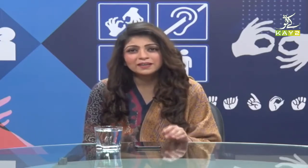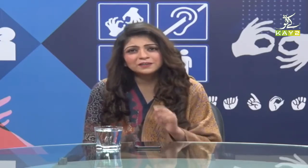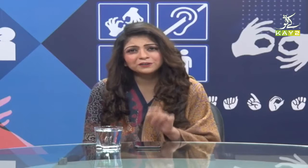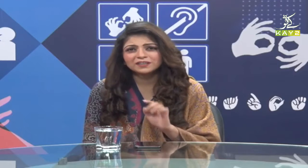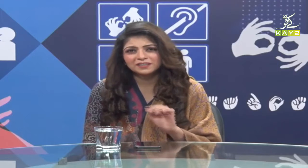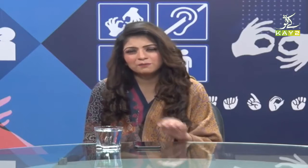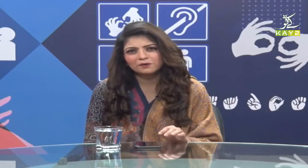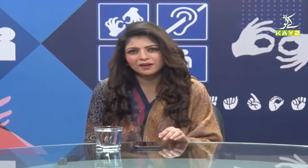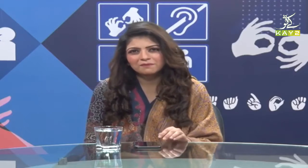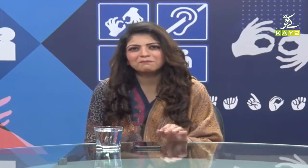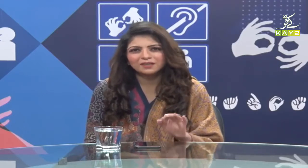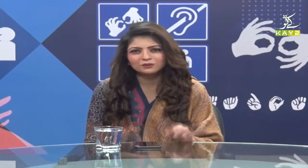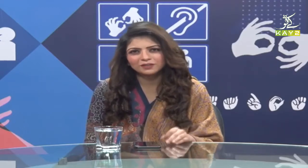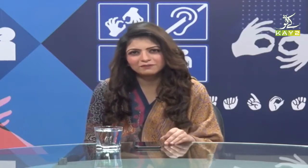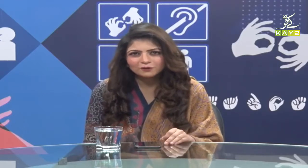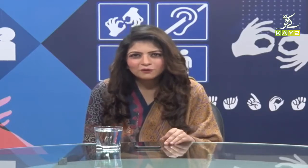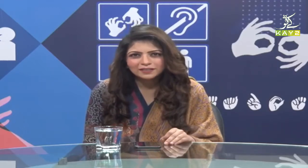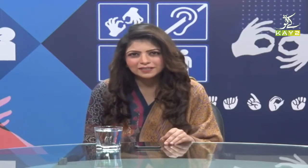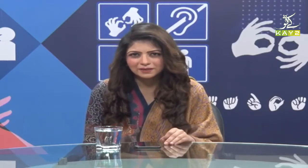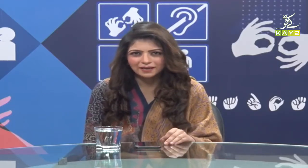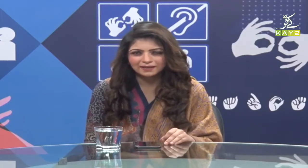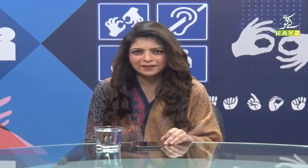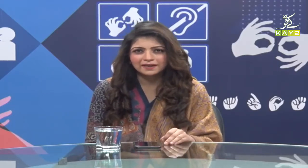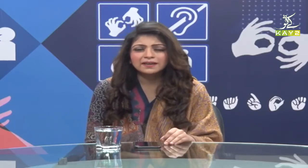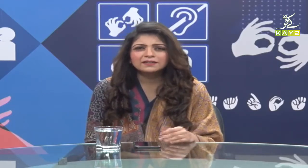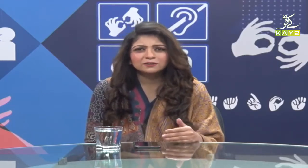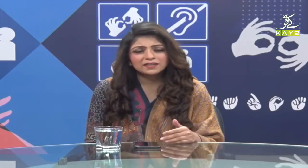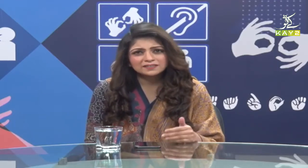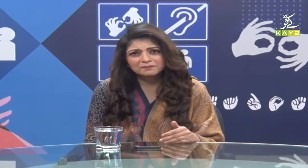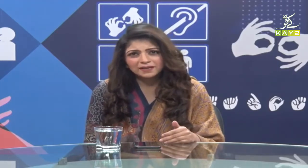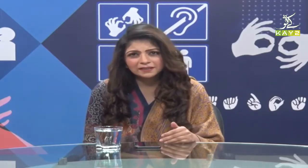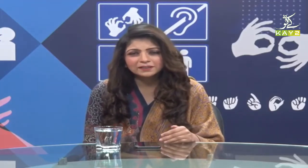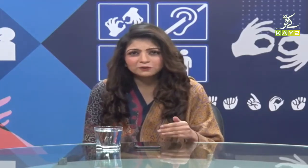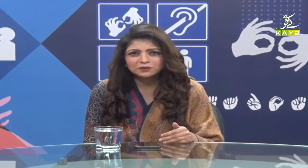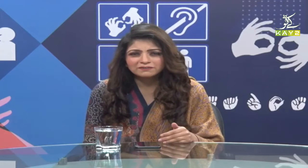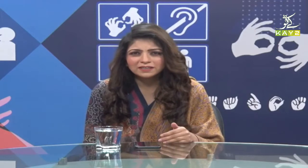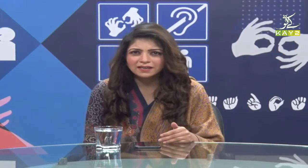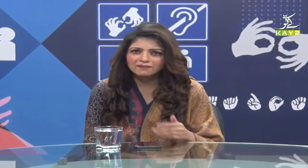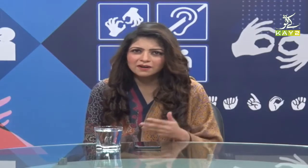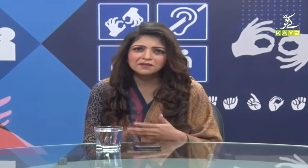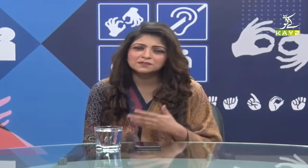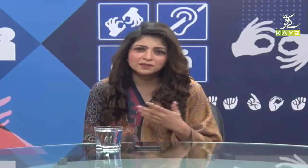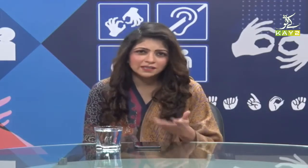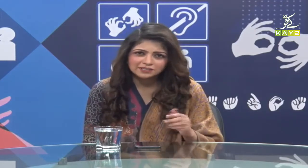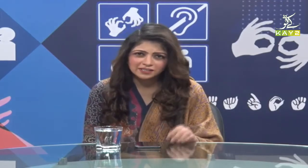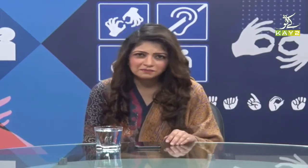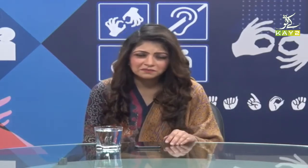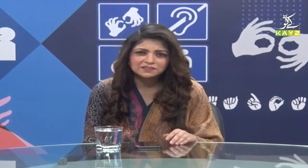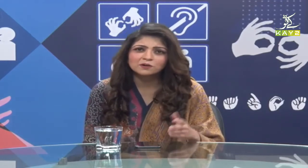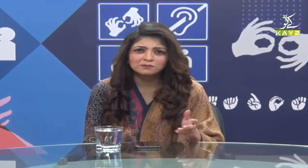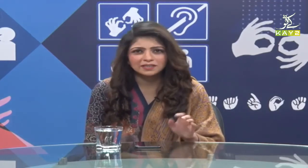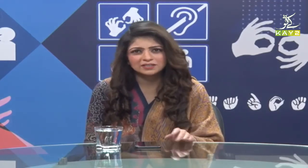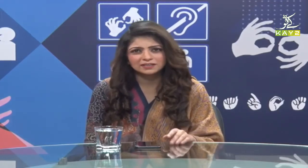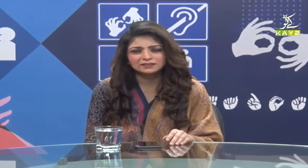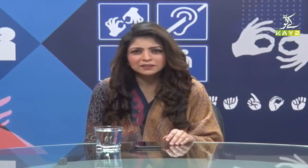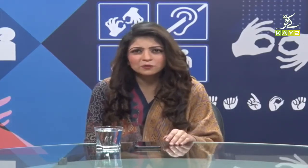होता है, क्योंकि ये प्रोग्राम मेन तो डेफ़ लोगों के लिए बनाया गया है। क्योंकि इससे पहले K2 टीवी के अलावा इस मीडिया चैनल, किसी